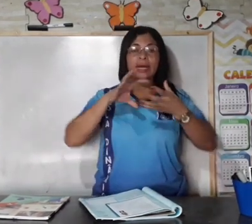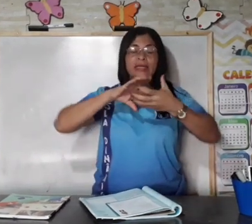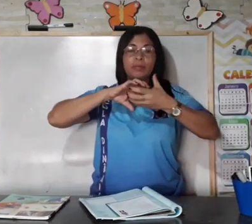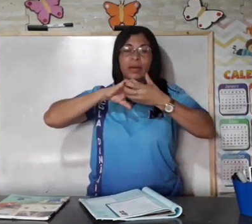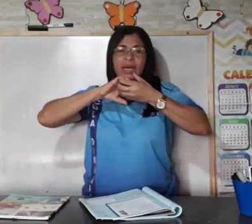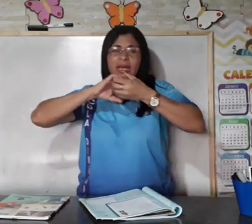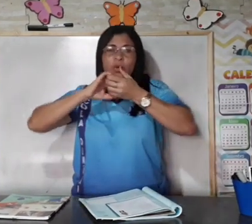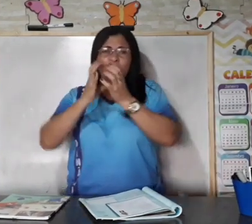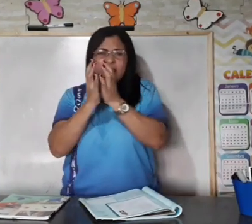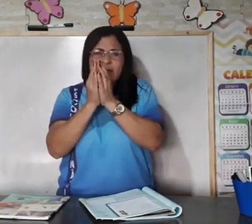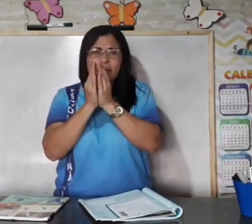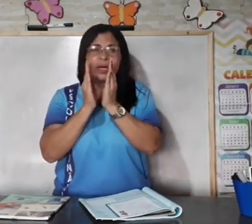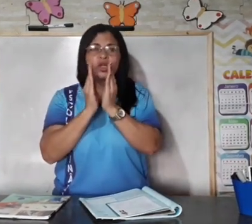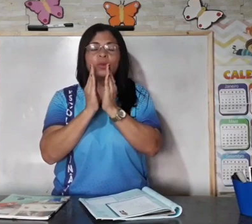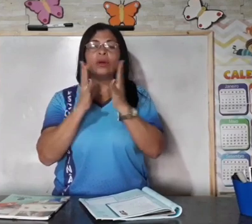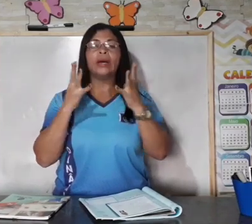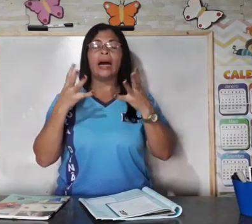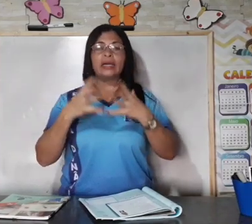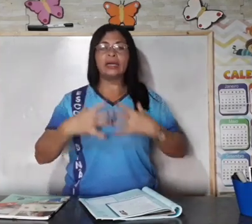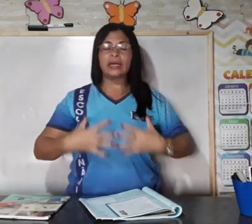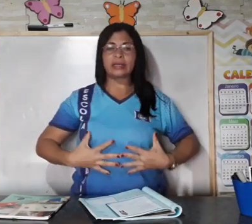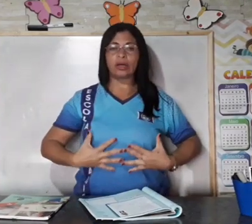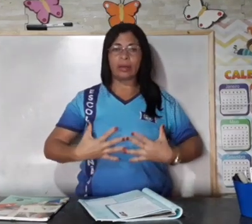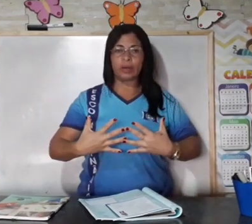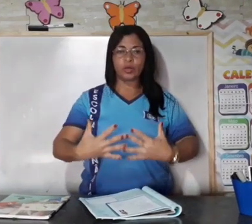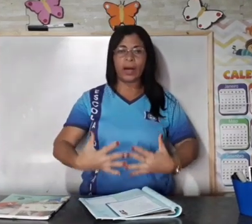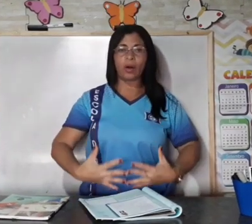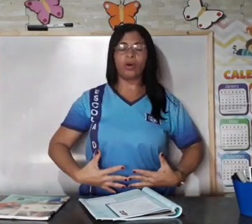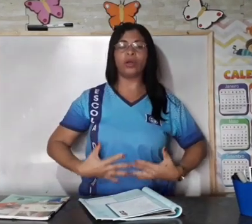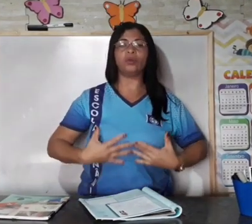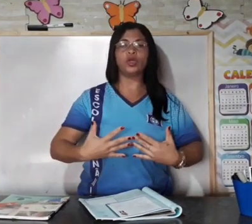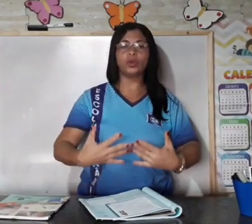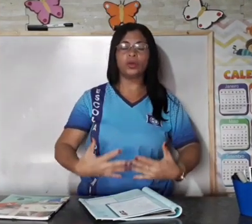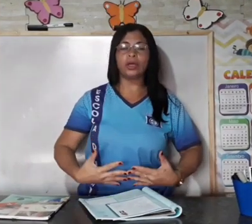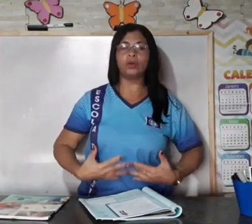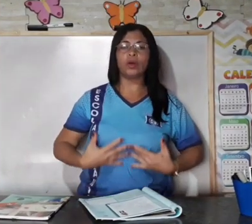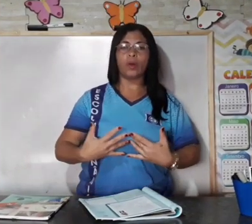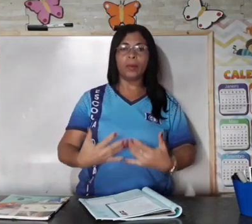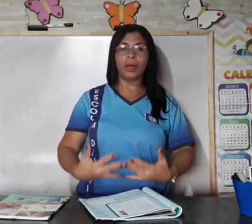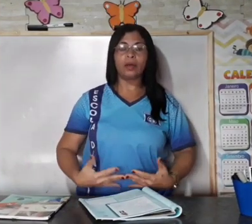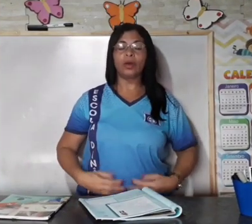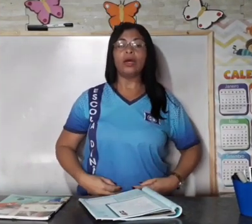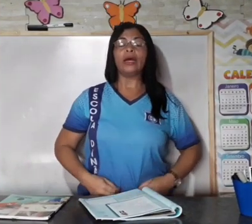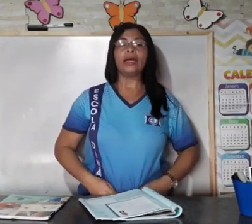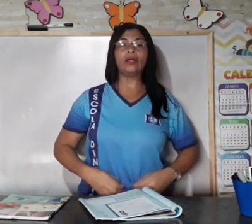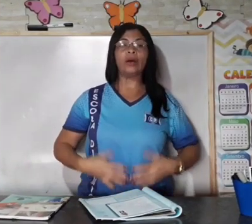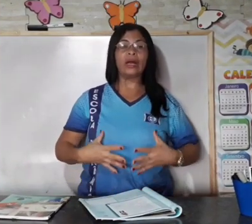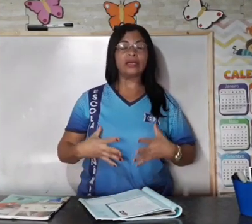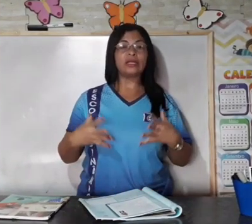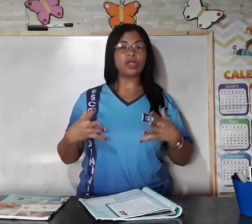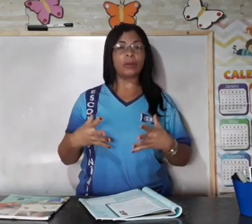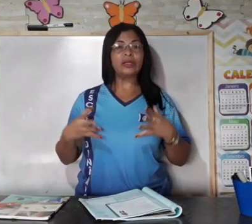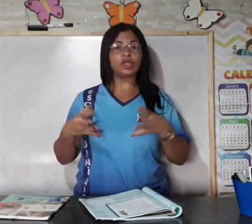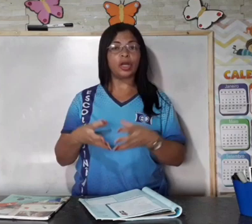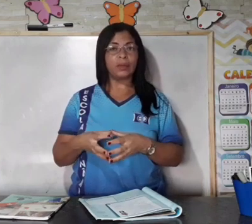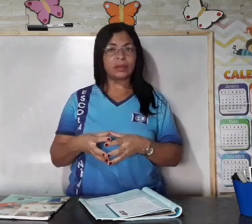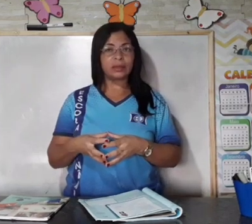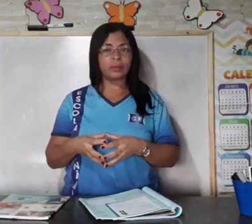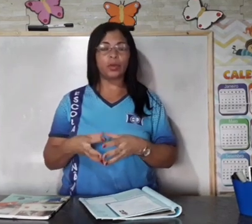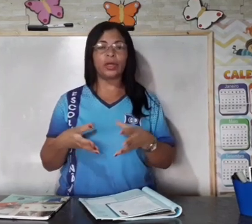nascem bem igualzinha mesmo. Ali nasceram na mesma hora, no mesmo dia, no mesmo momento. Então, ela ali se chama gêmeas. Por isso